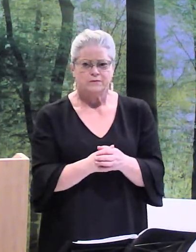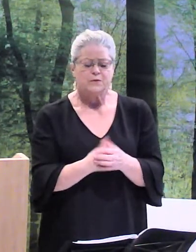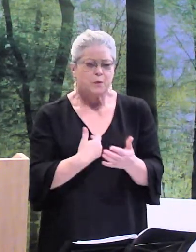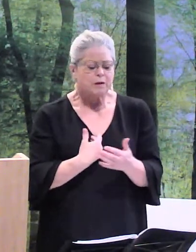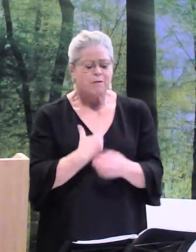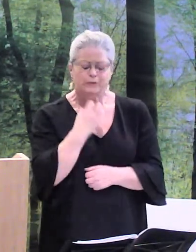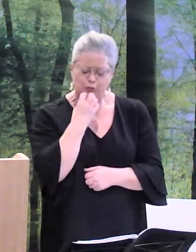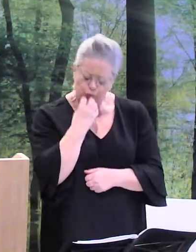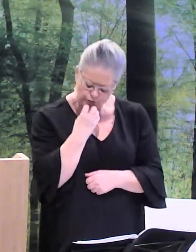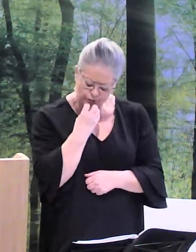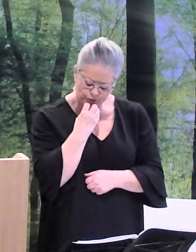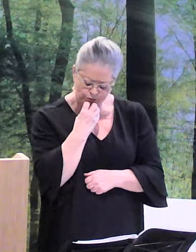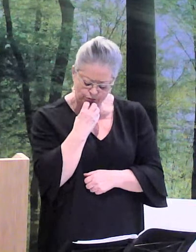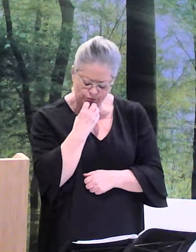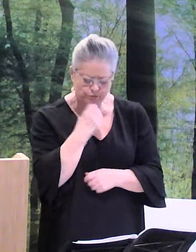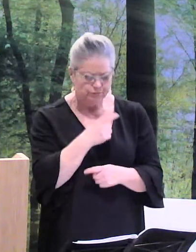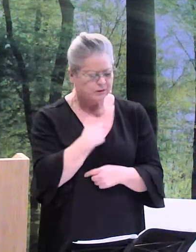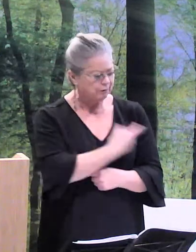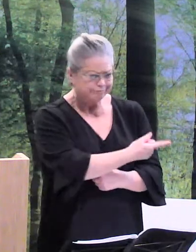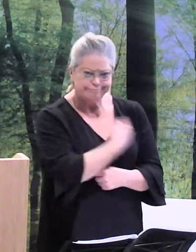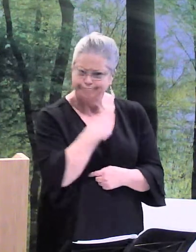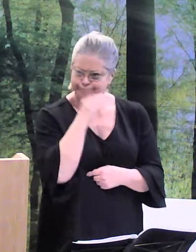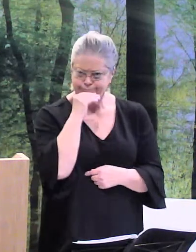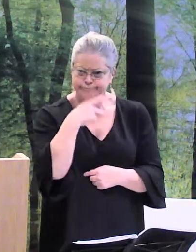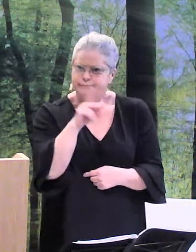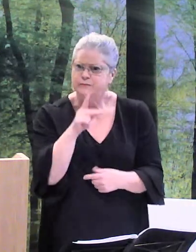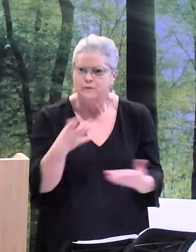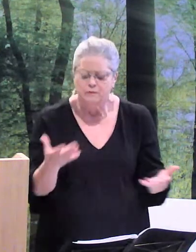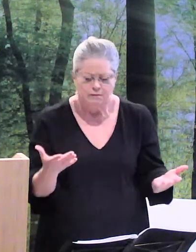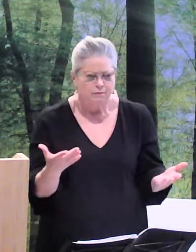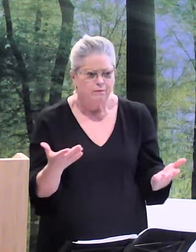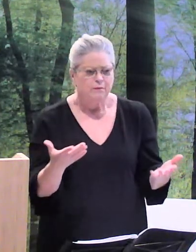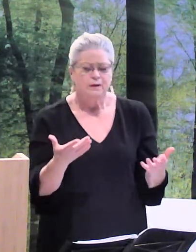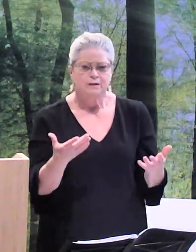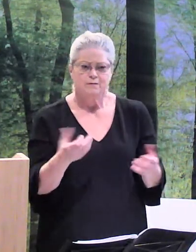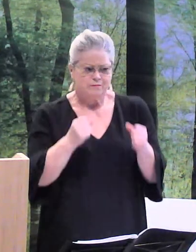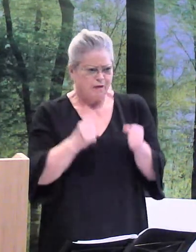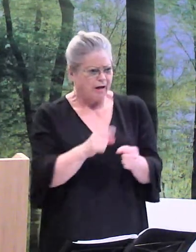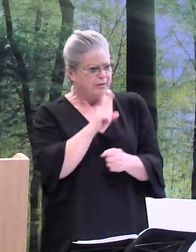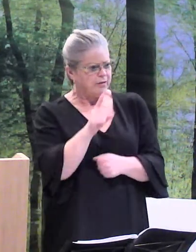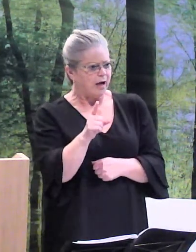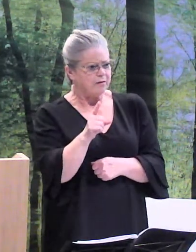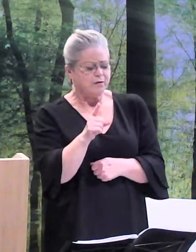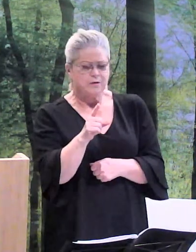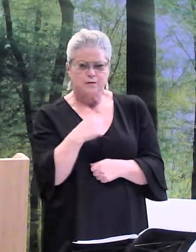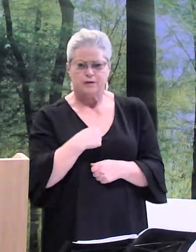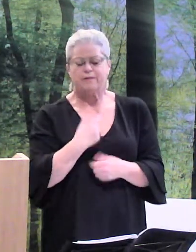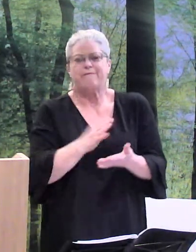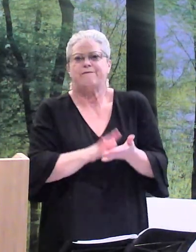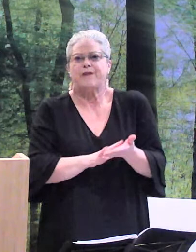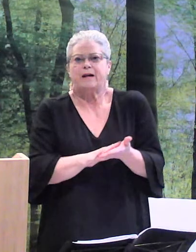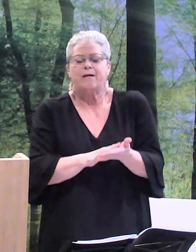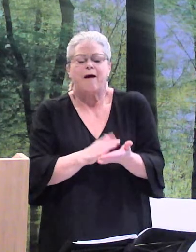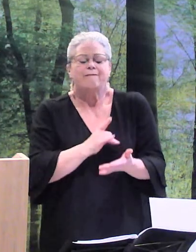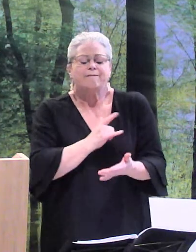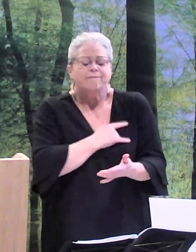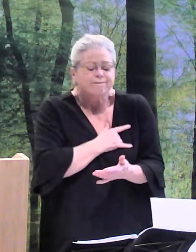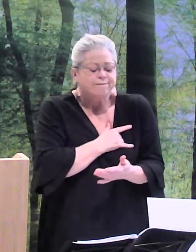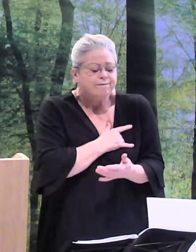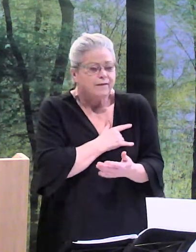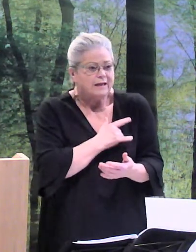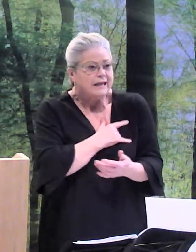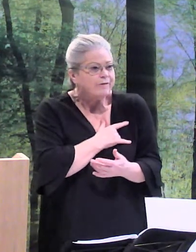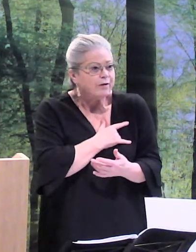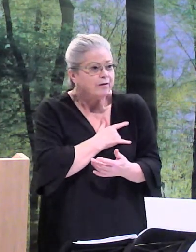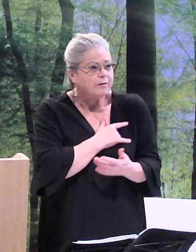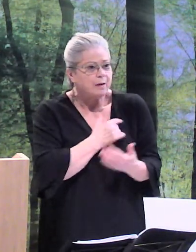Wij zijn bedroefd omdat hij niet meer tot ons spreekt. Het kan niet zijn dat wij tevergeefs beminnen en dat